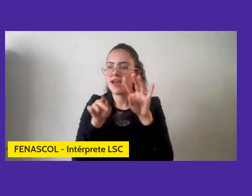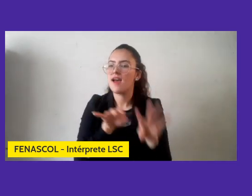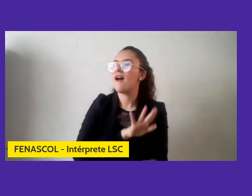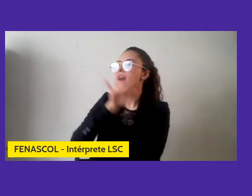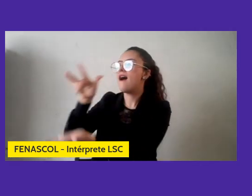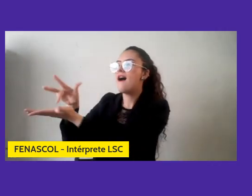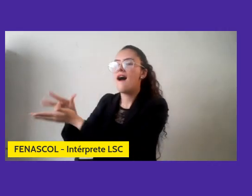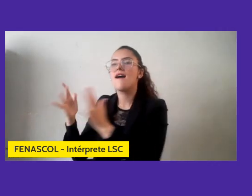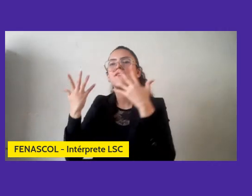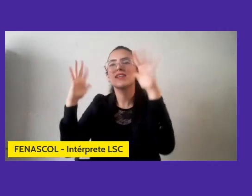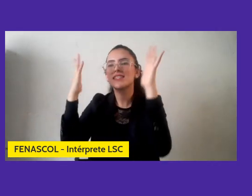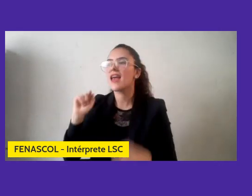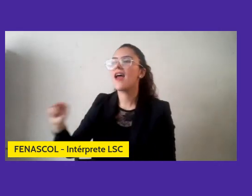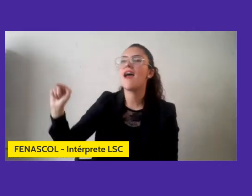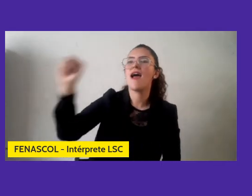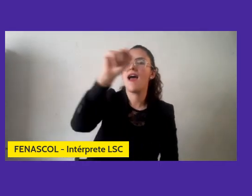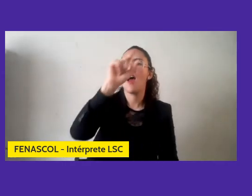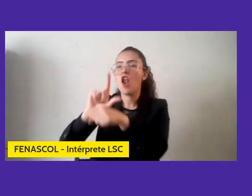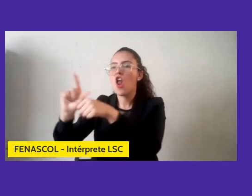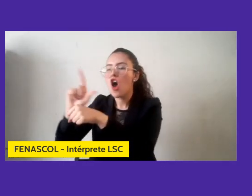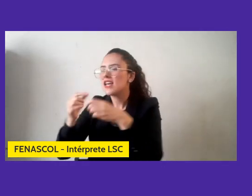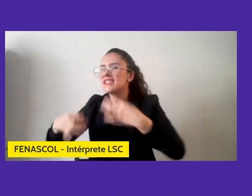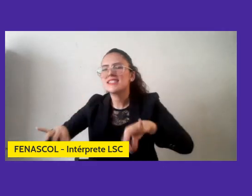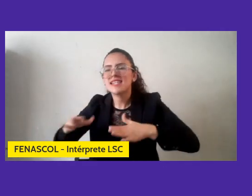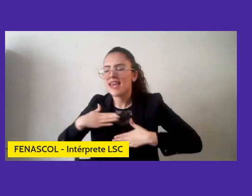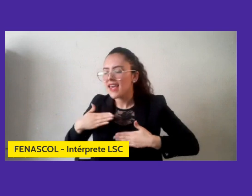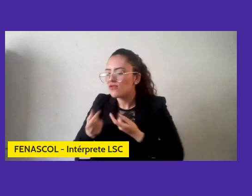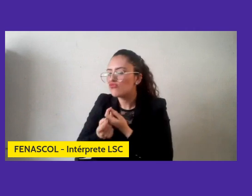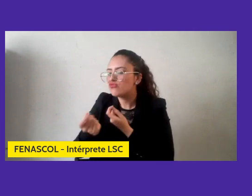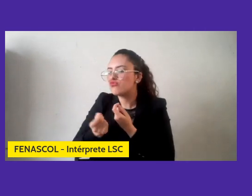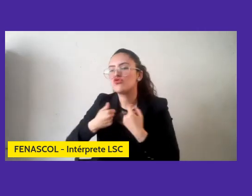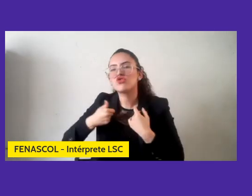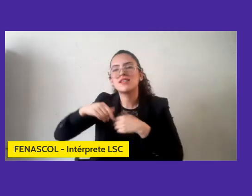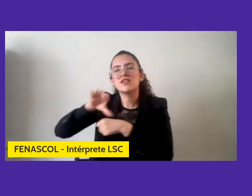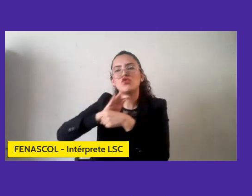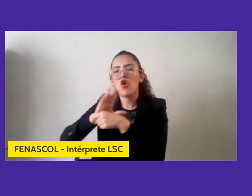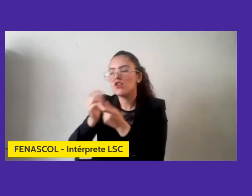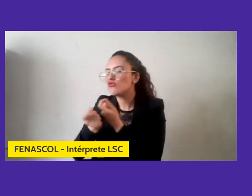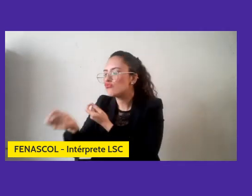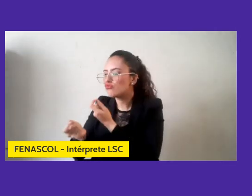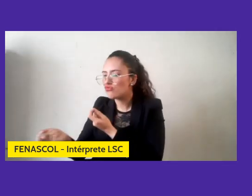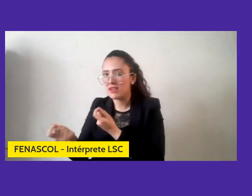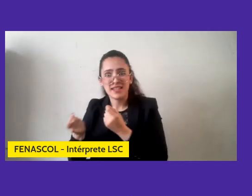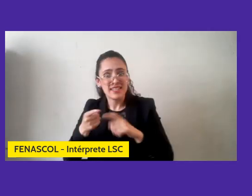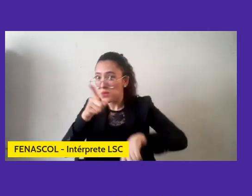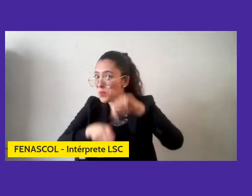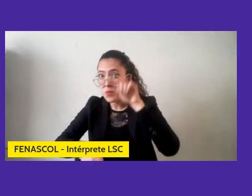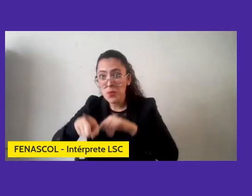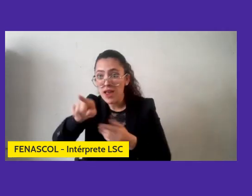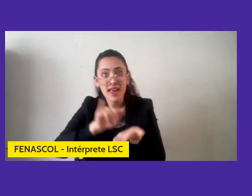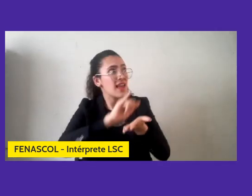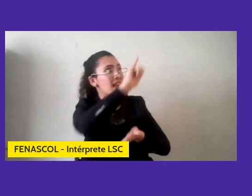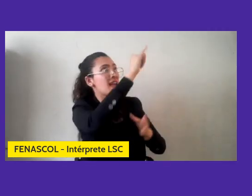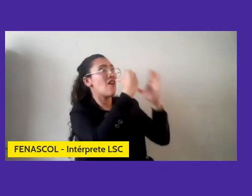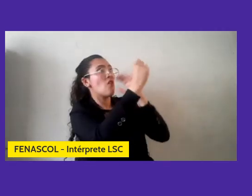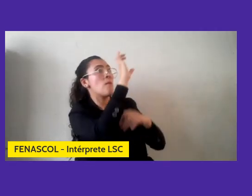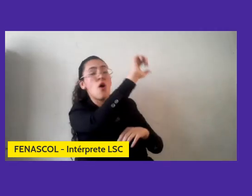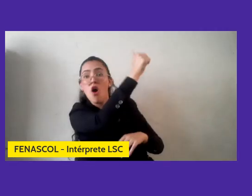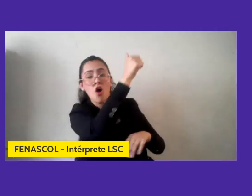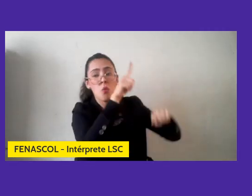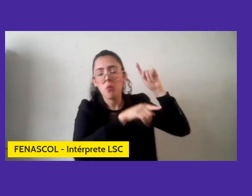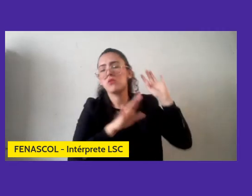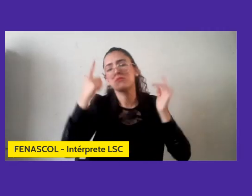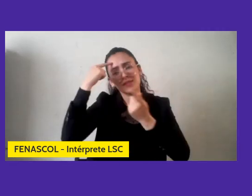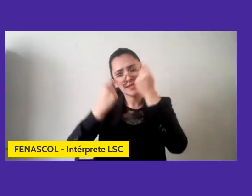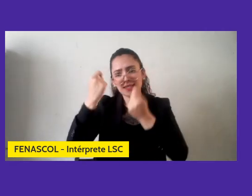locales si uno no puede viajar, hablar con la gente, que no les dé vergüenza hablar con